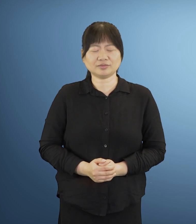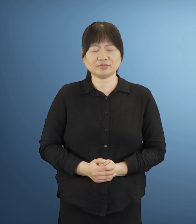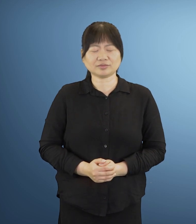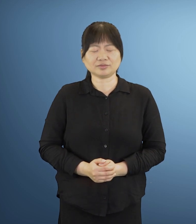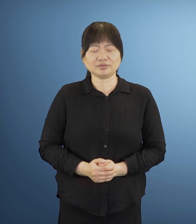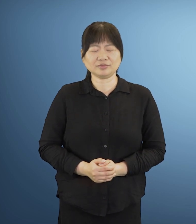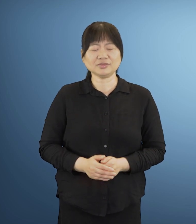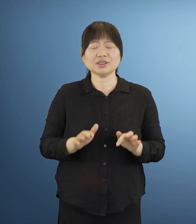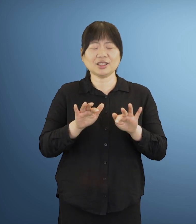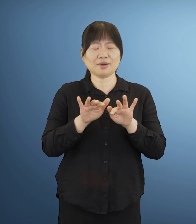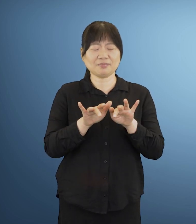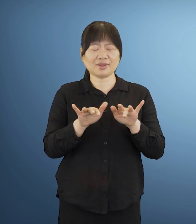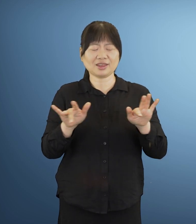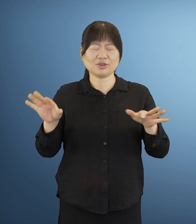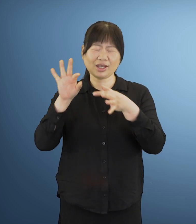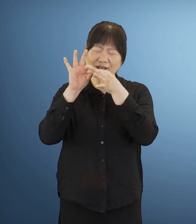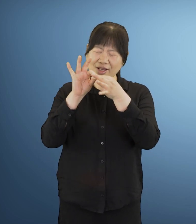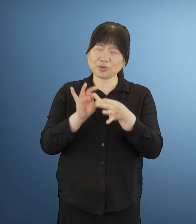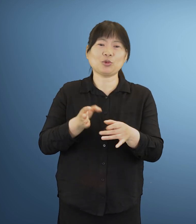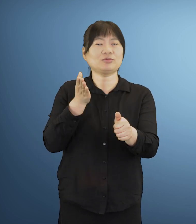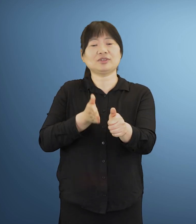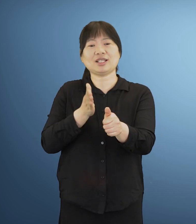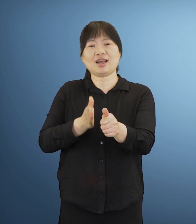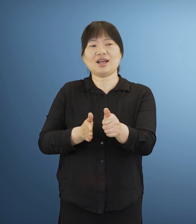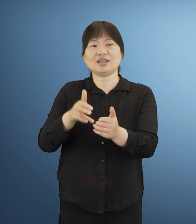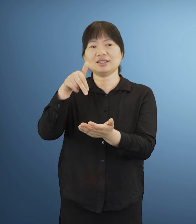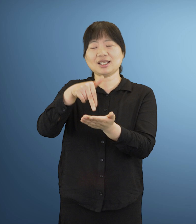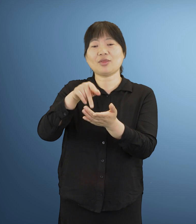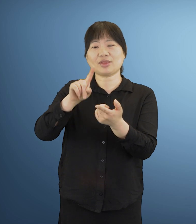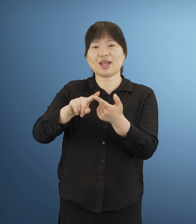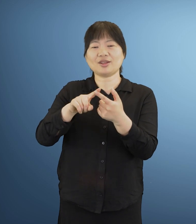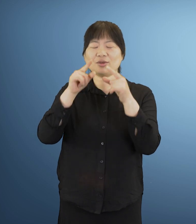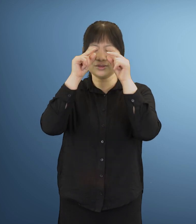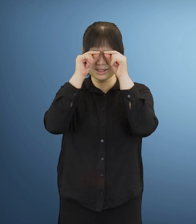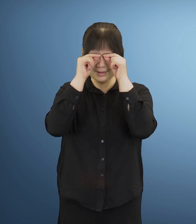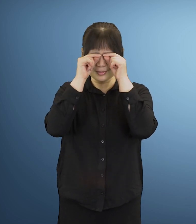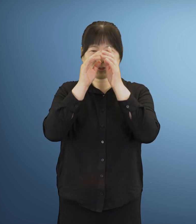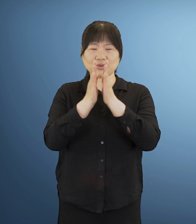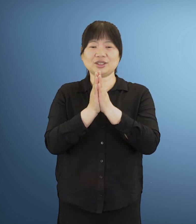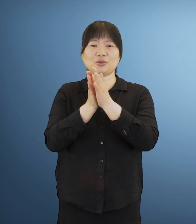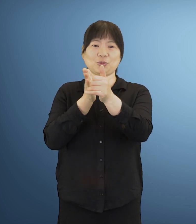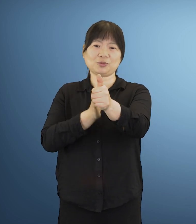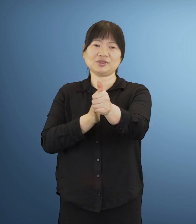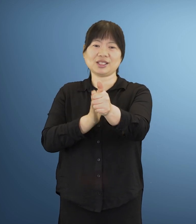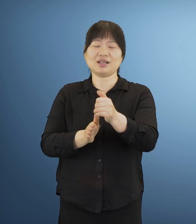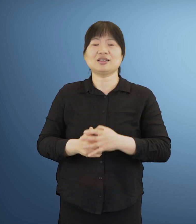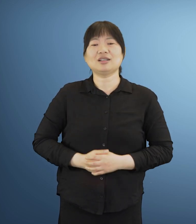반주 계속해 주시고 서신 채로 한번 눈을 감고 기도합시다.